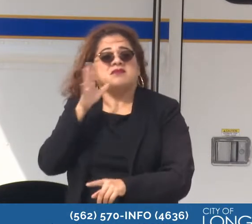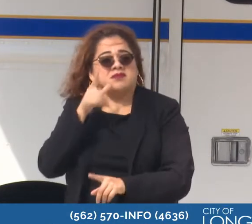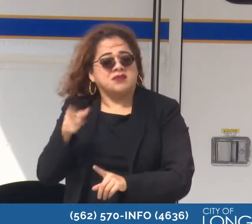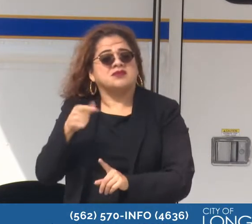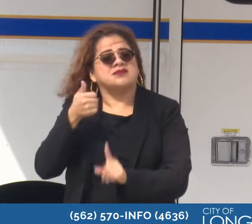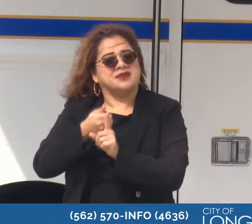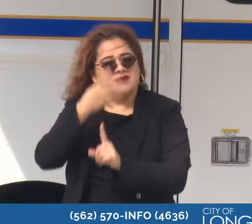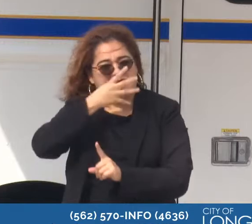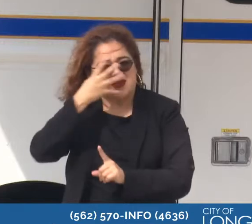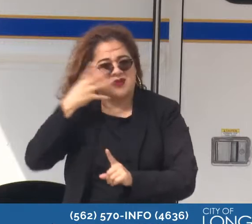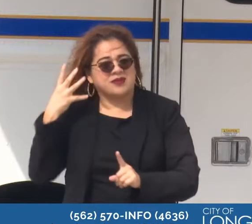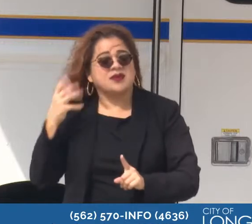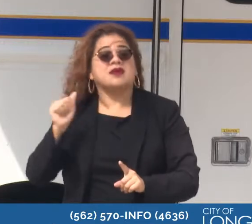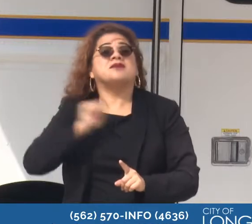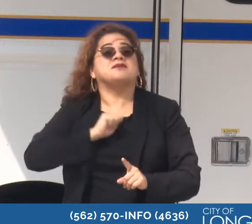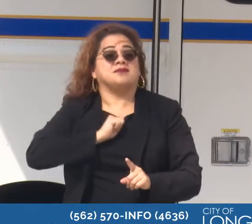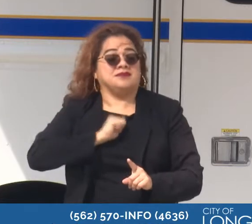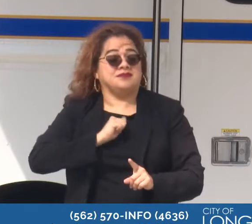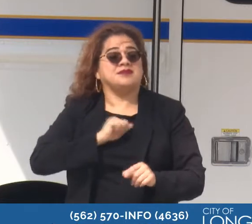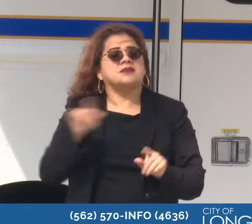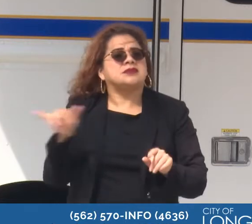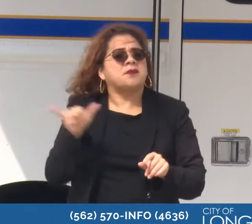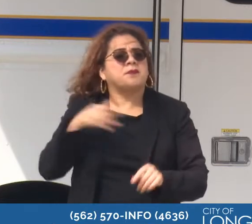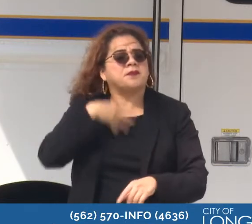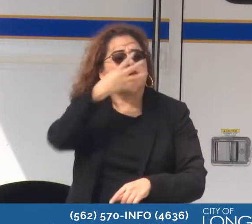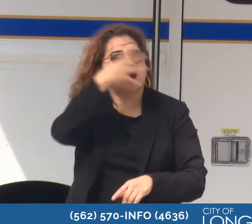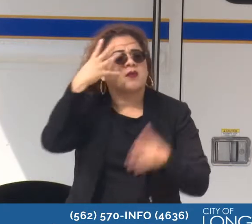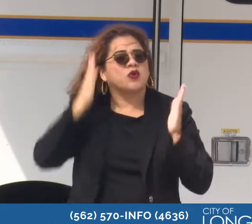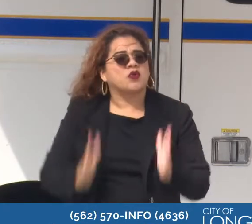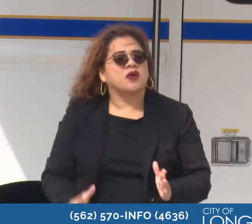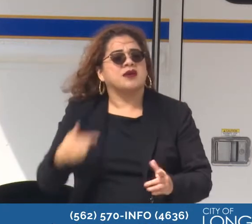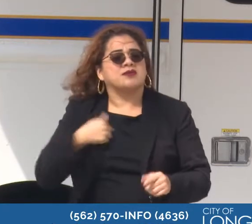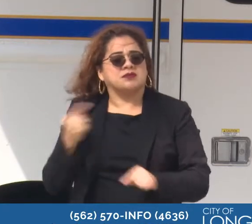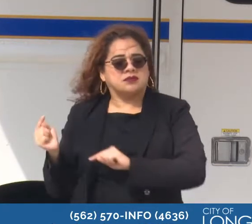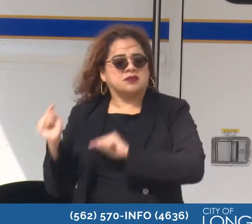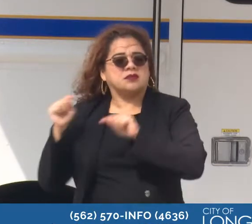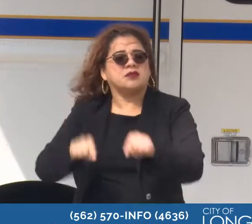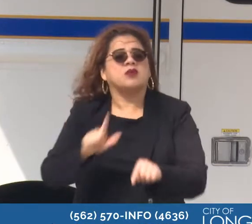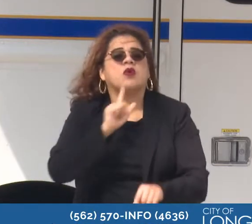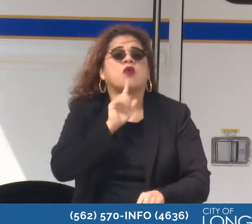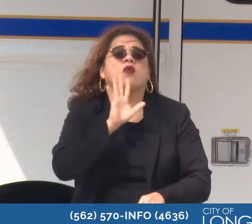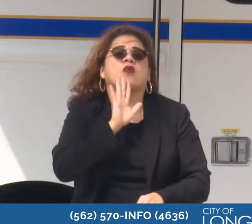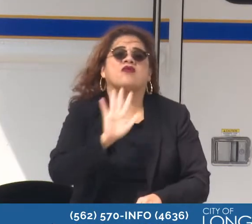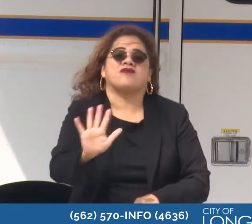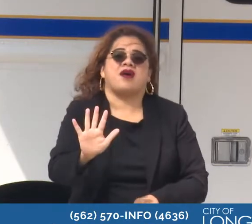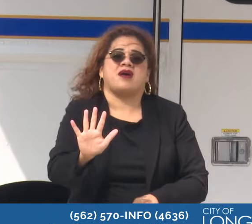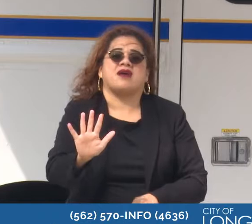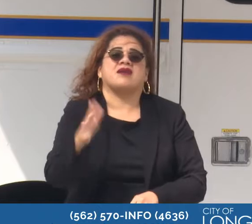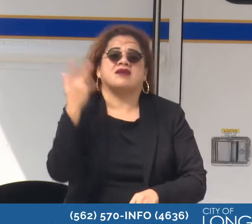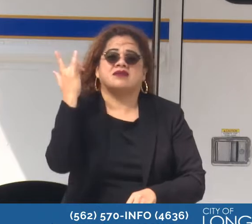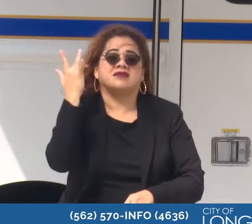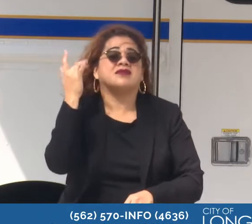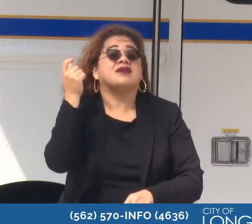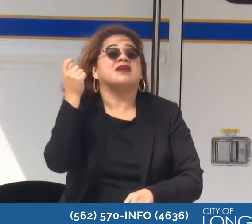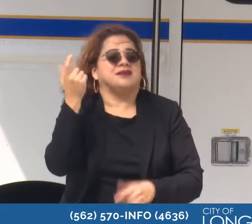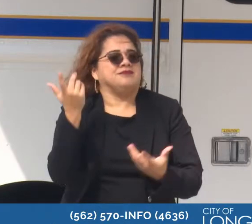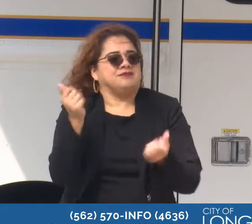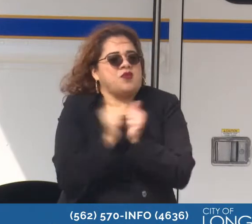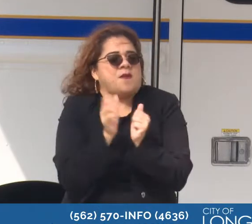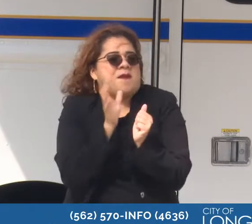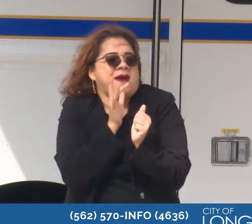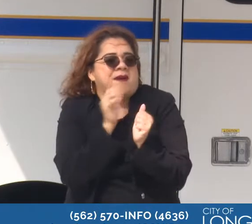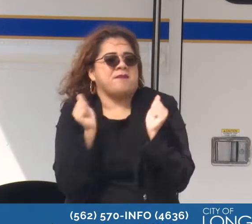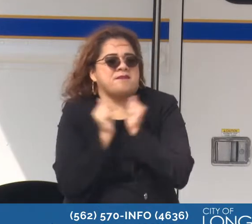también, vinimos a los Estados Unidos cuando yo tenía 5 años. Ella también trabajaba en una clínica, y para esos 25 años que ella